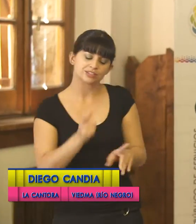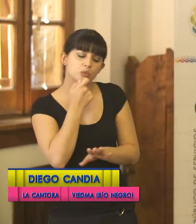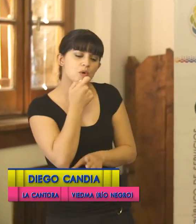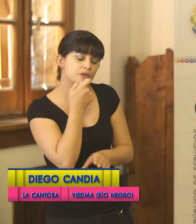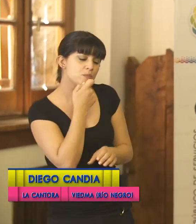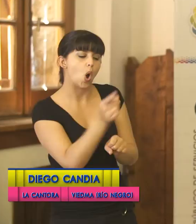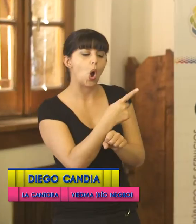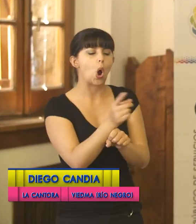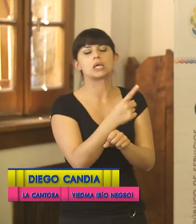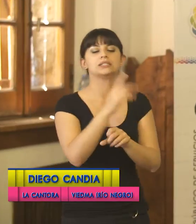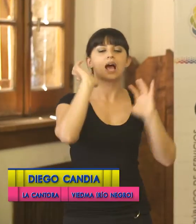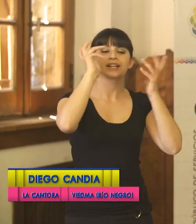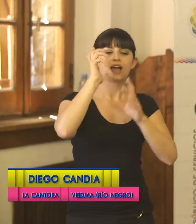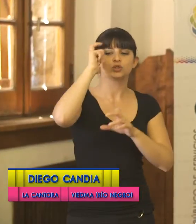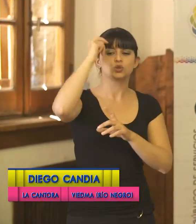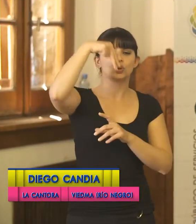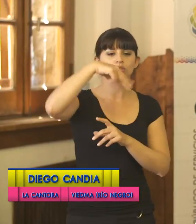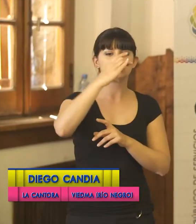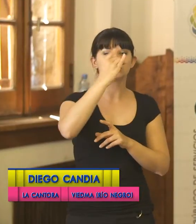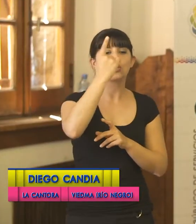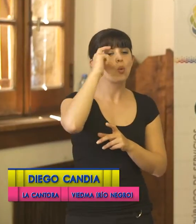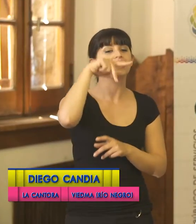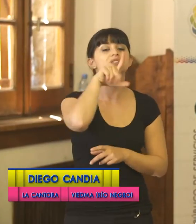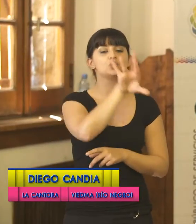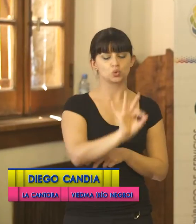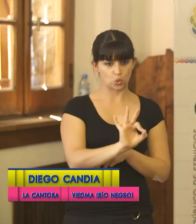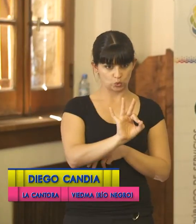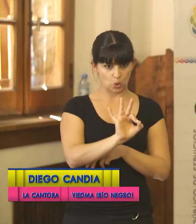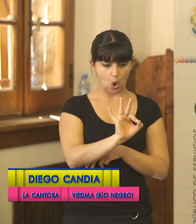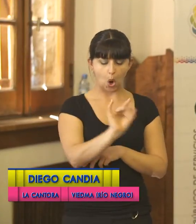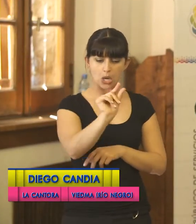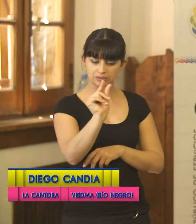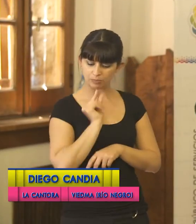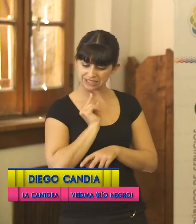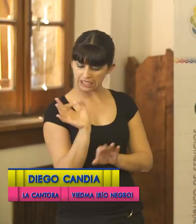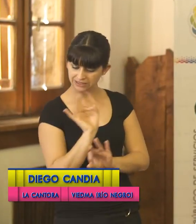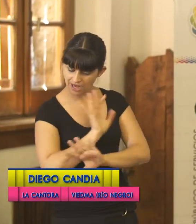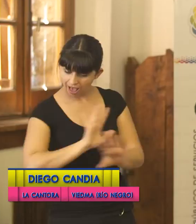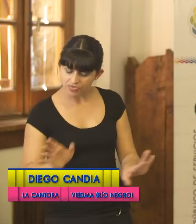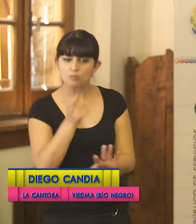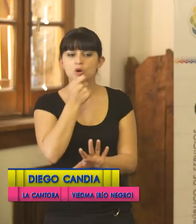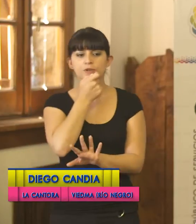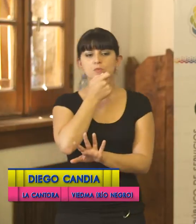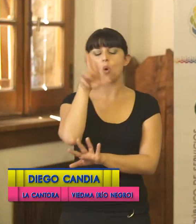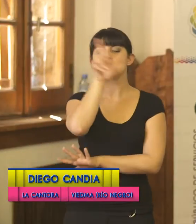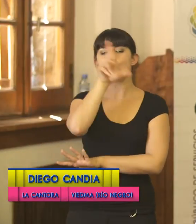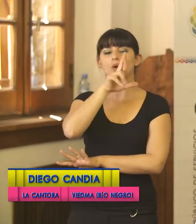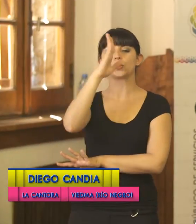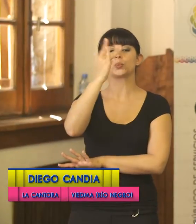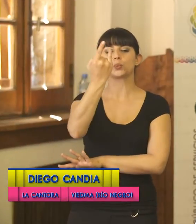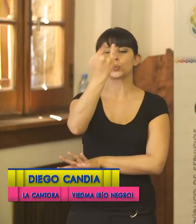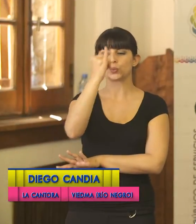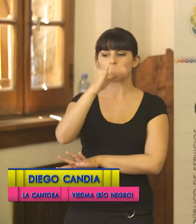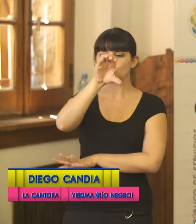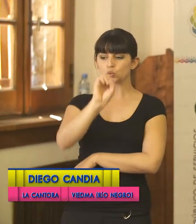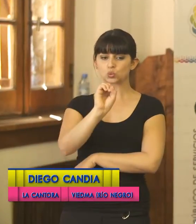ejemplo cama no pretorio antena y acá el nivel de hipocresía que hay por ejemplo la señora olga abuso que dijo un montón de